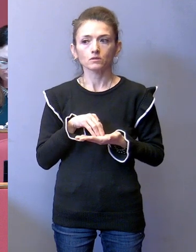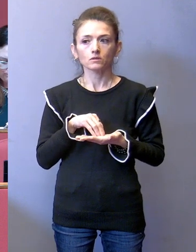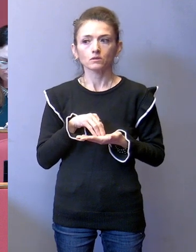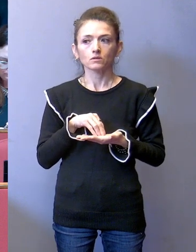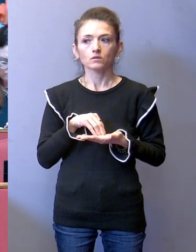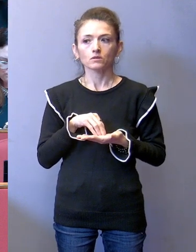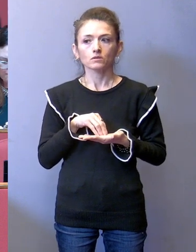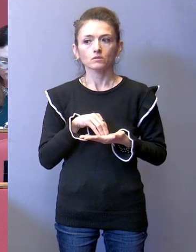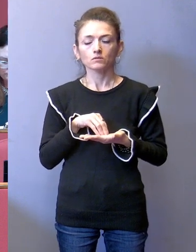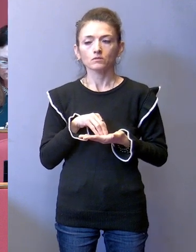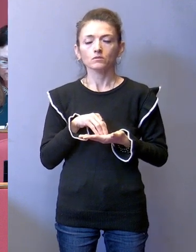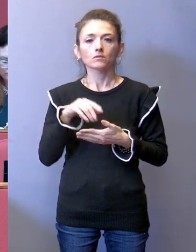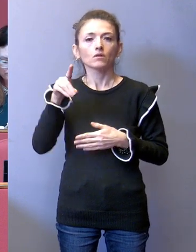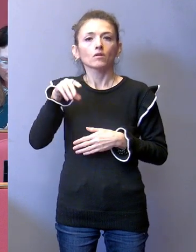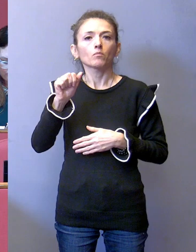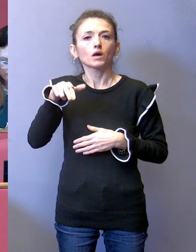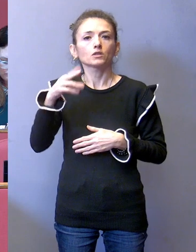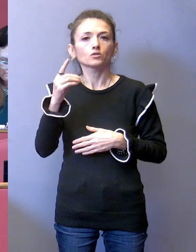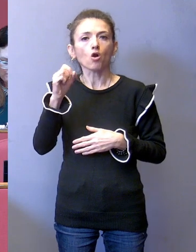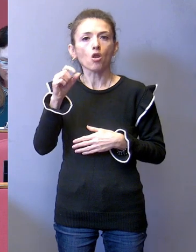l'ho vista presente Pandolfo